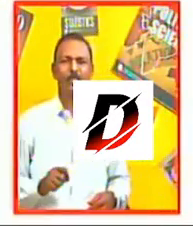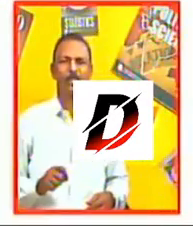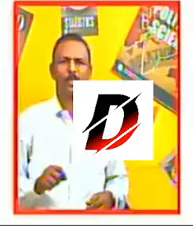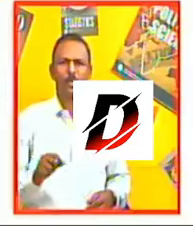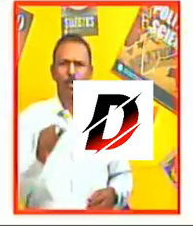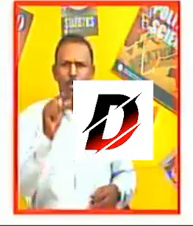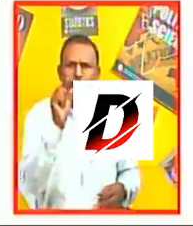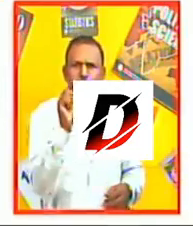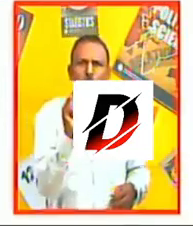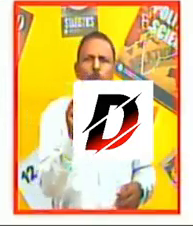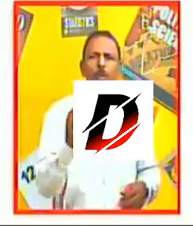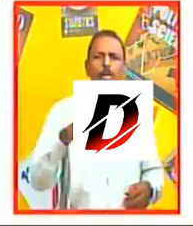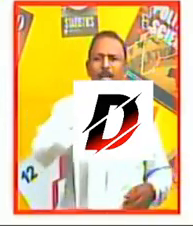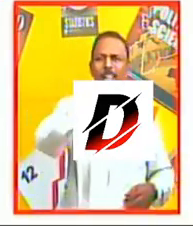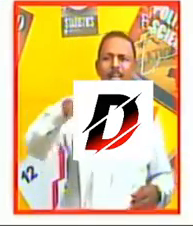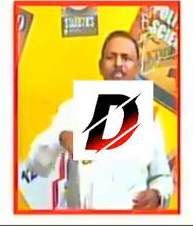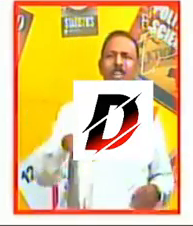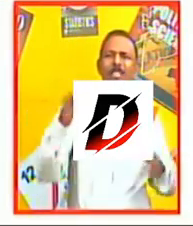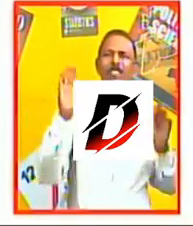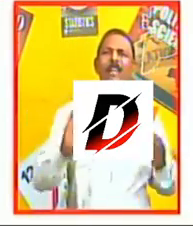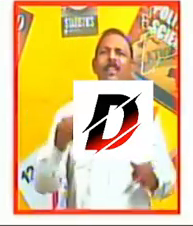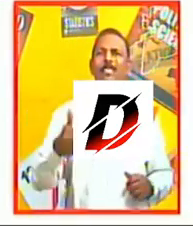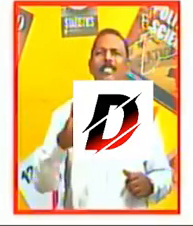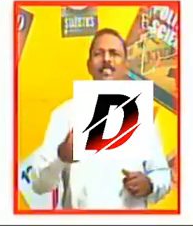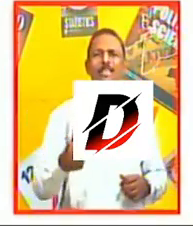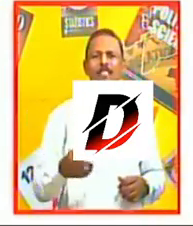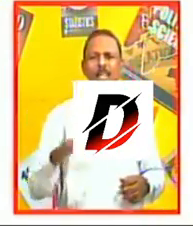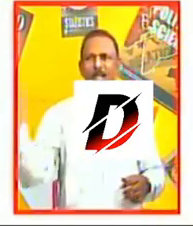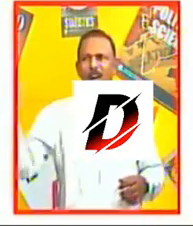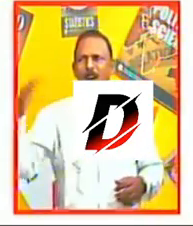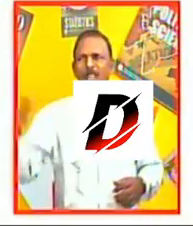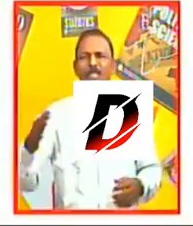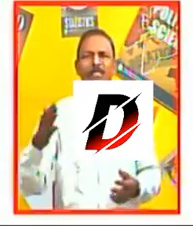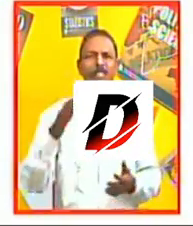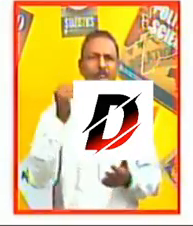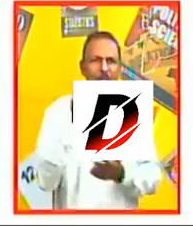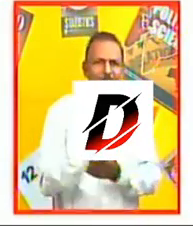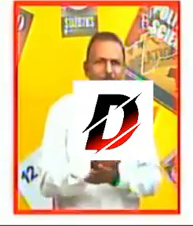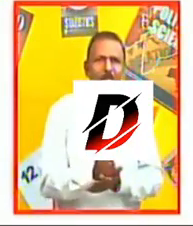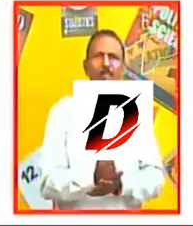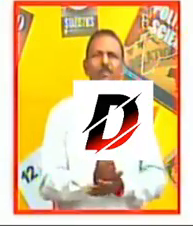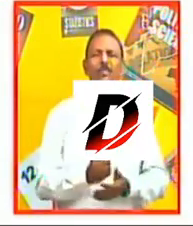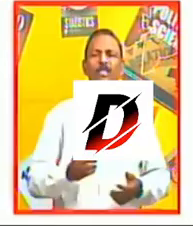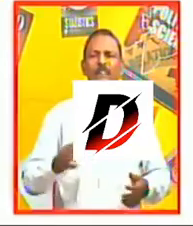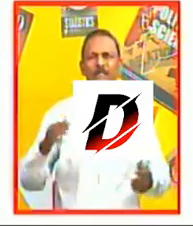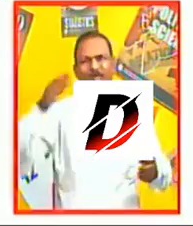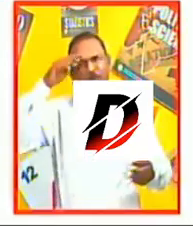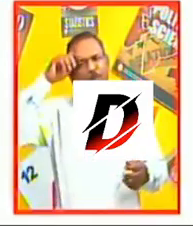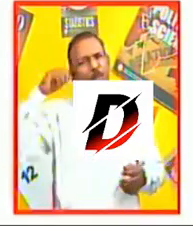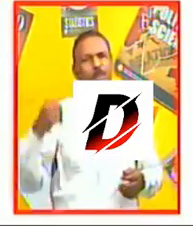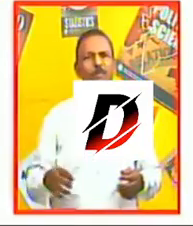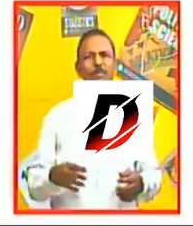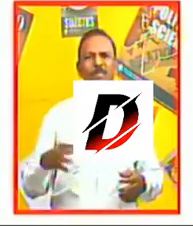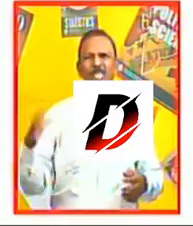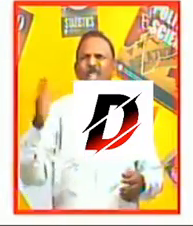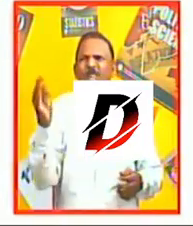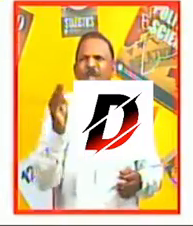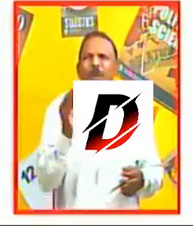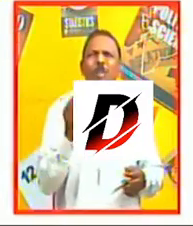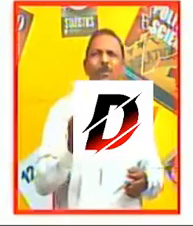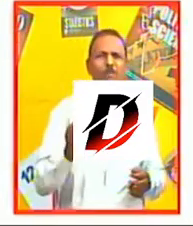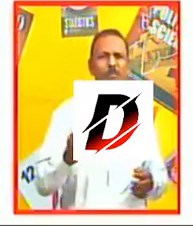என்பது ஒரு குறிப்பிட்ட இடத்தில் நிகழ்கின்ற காற்று, அழுத்தம், வெப்பம்,